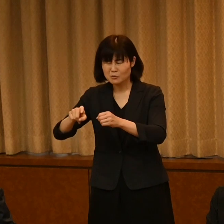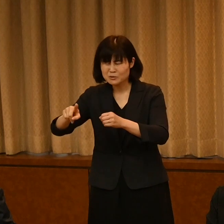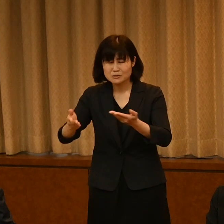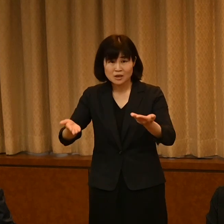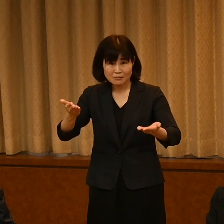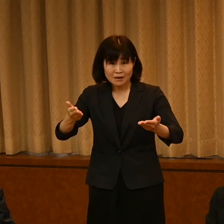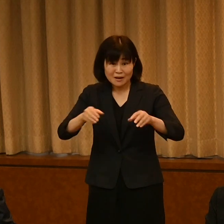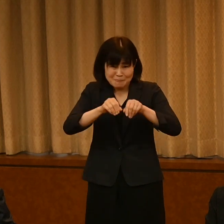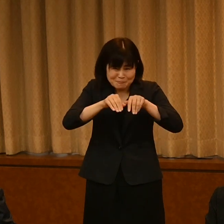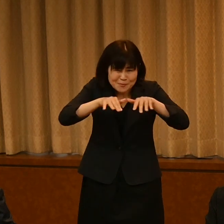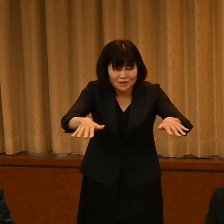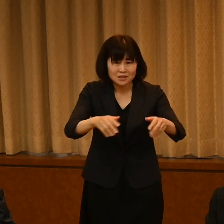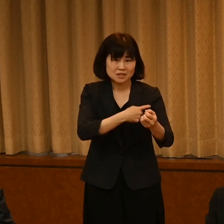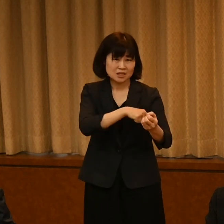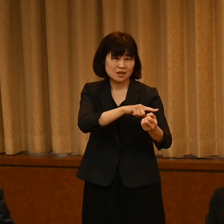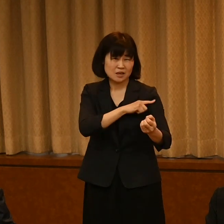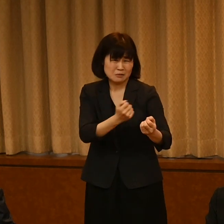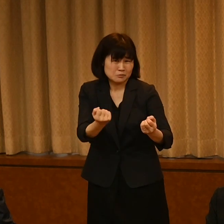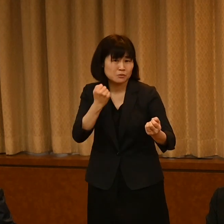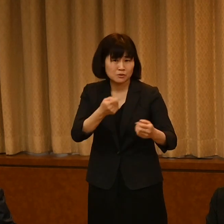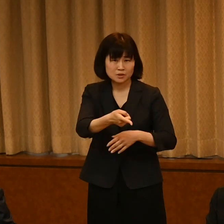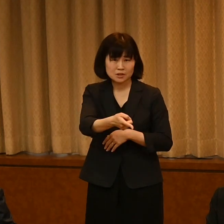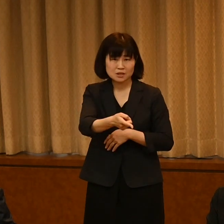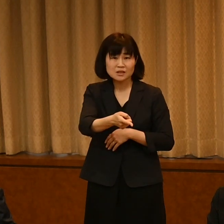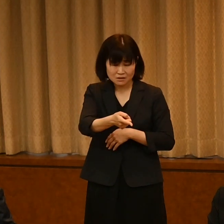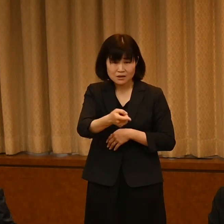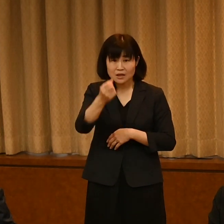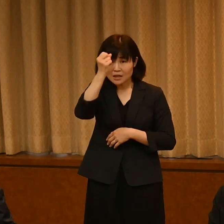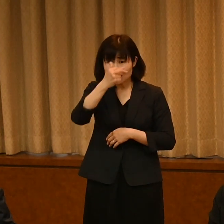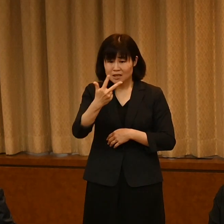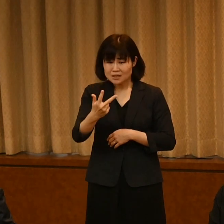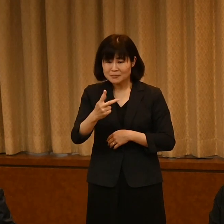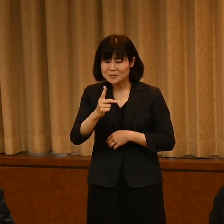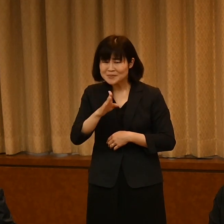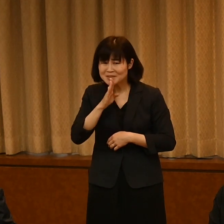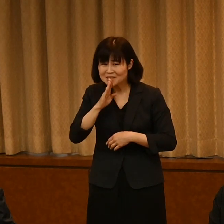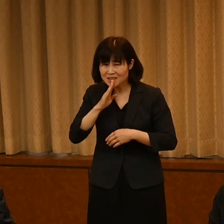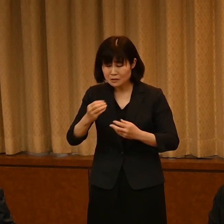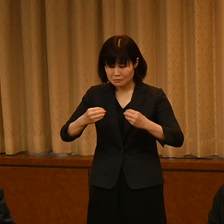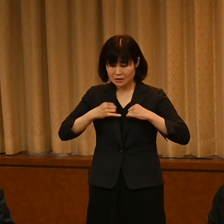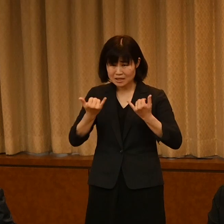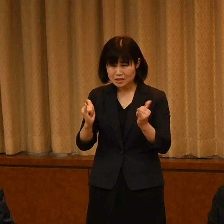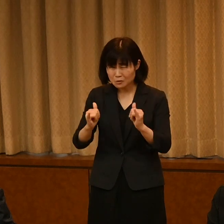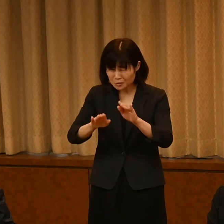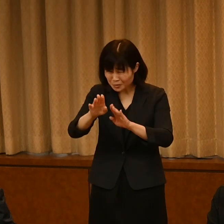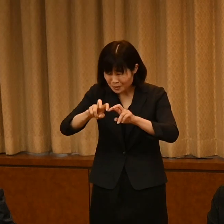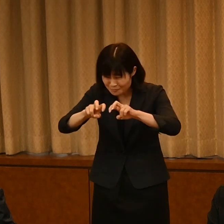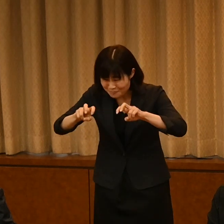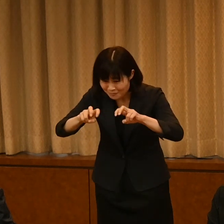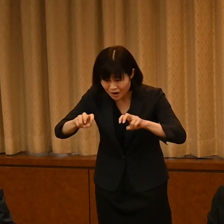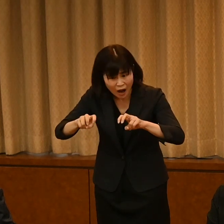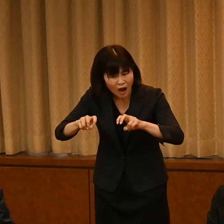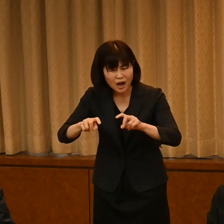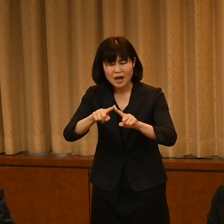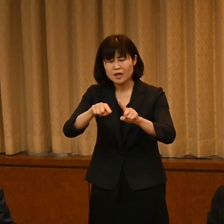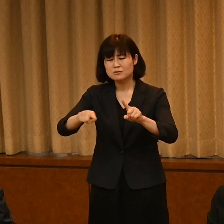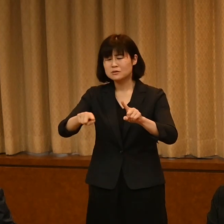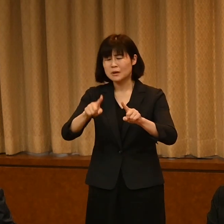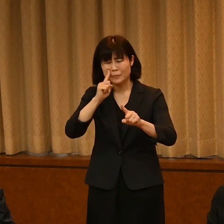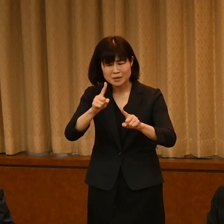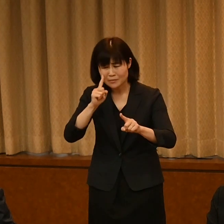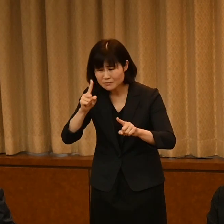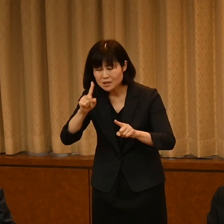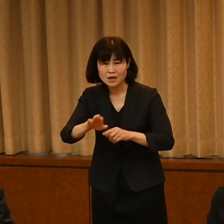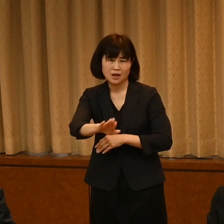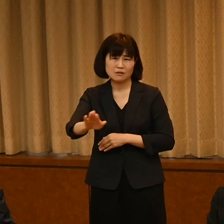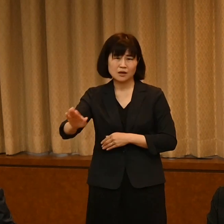においても日ごとに増加をしている状況です。全国的にも変異株の猛威、緊急事態